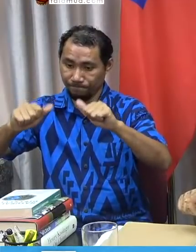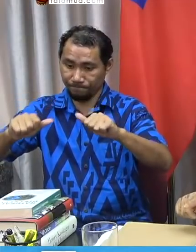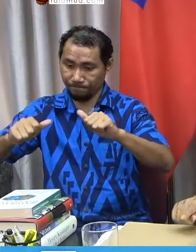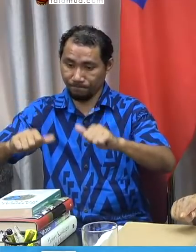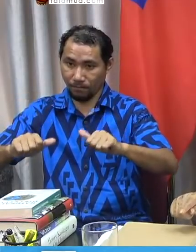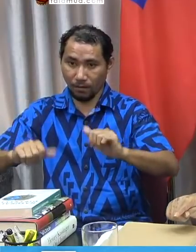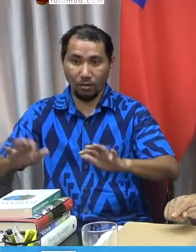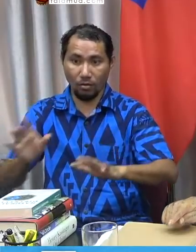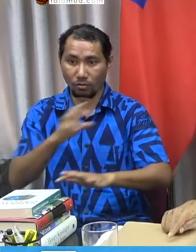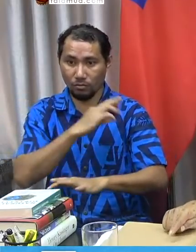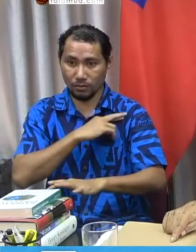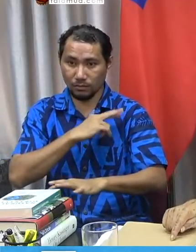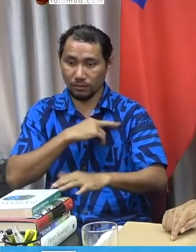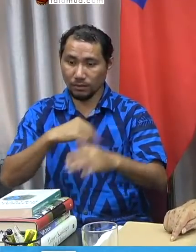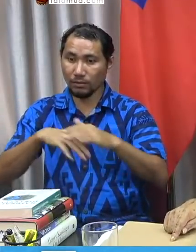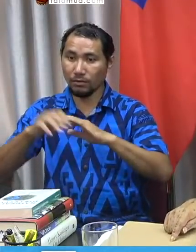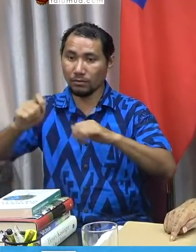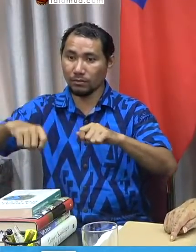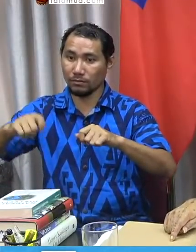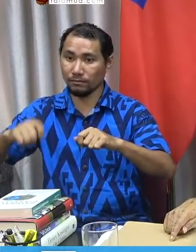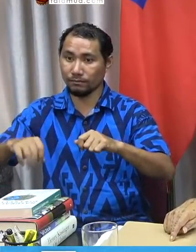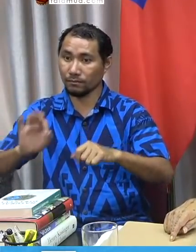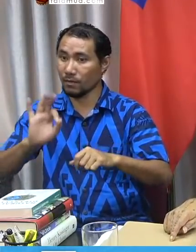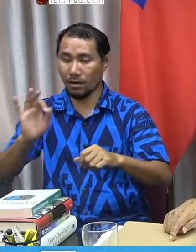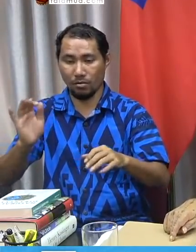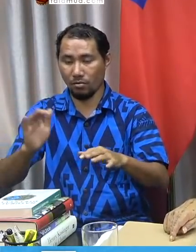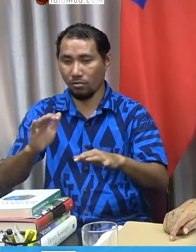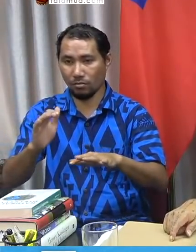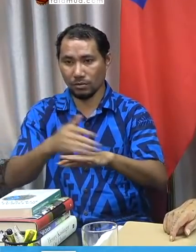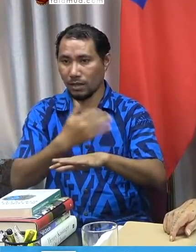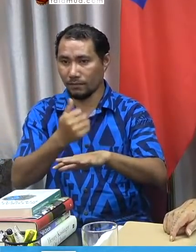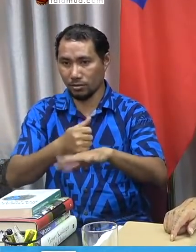whamasino. E leo whaavai na rungo stula wham.